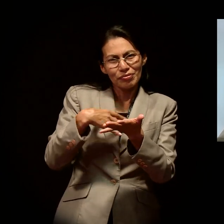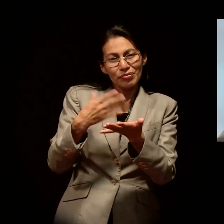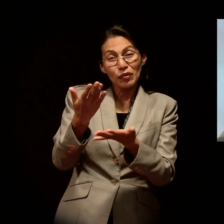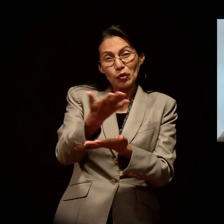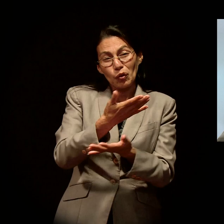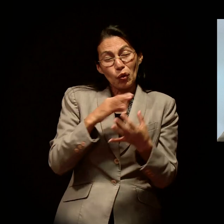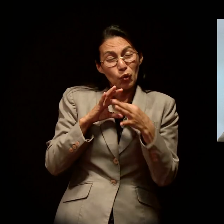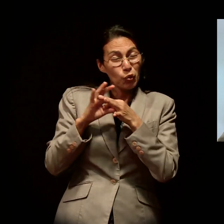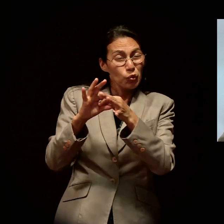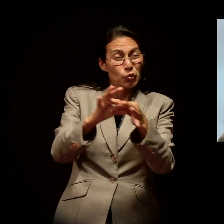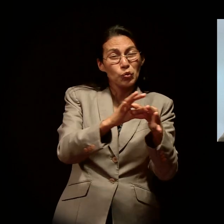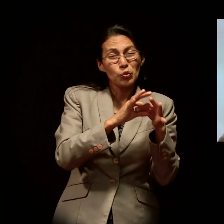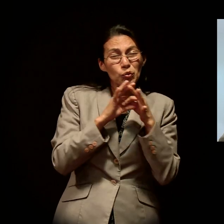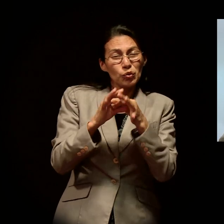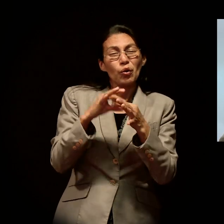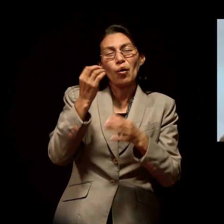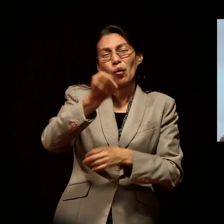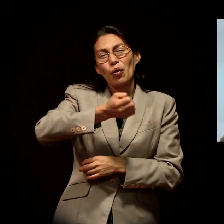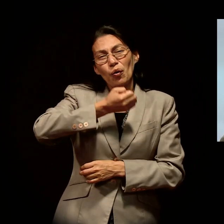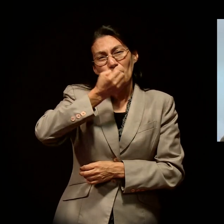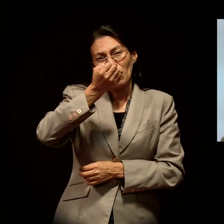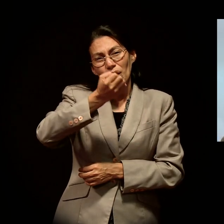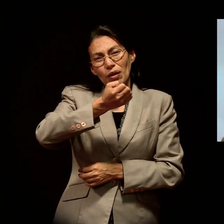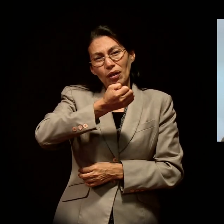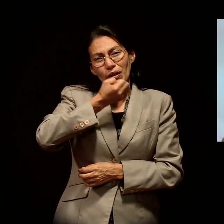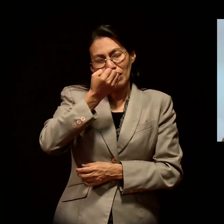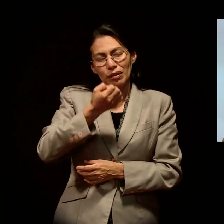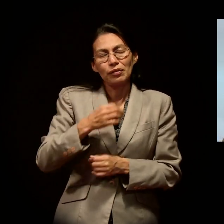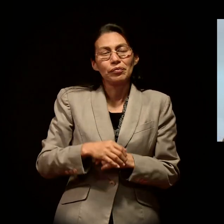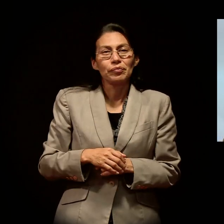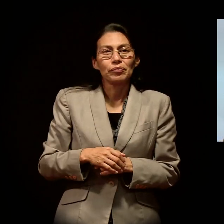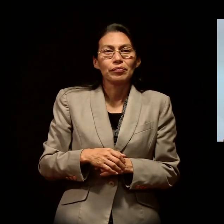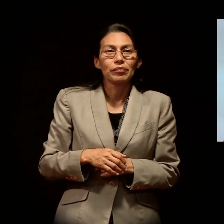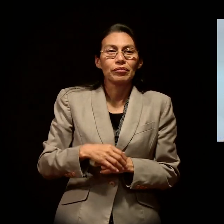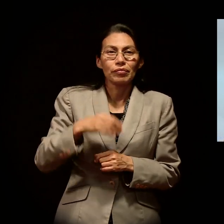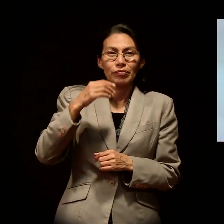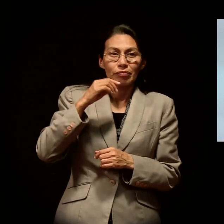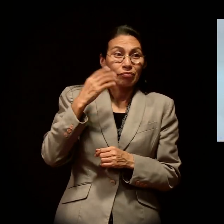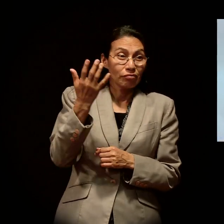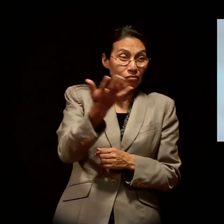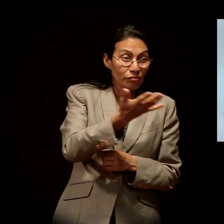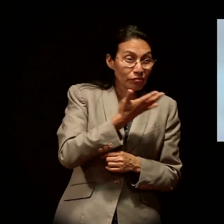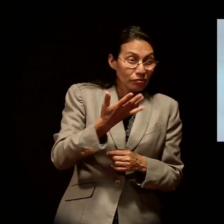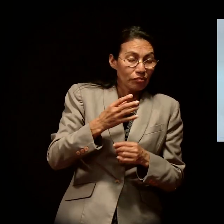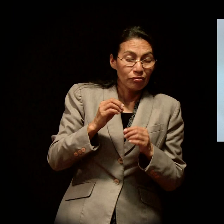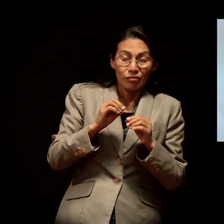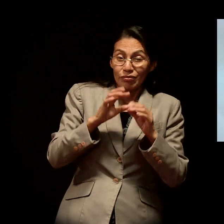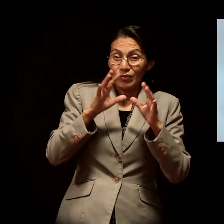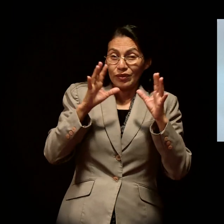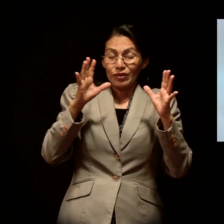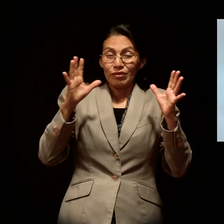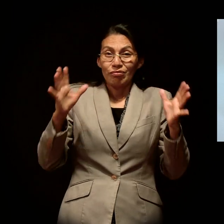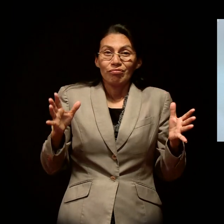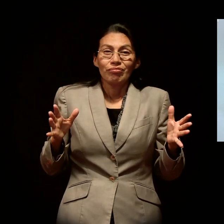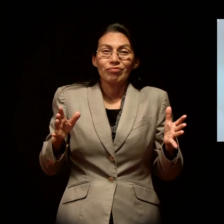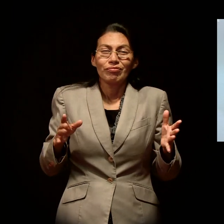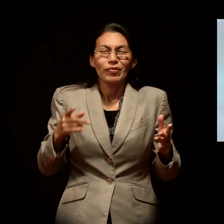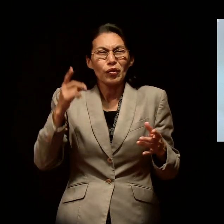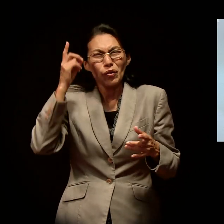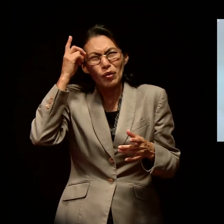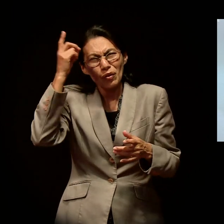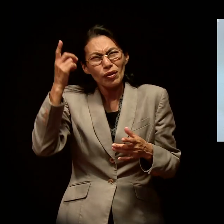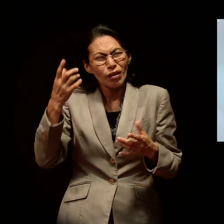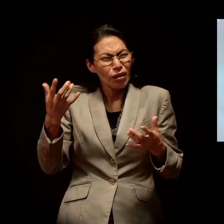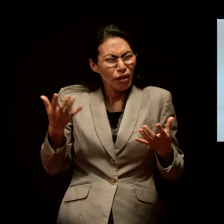que oremos los unos por los otros cumpliendo así el sueño de Dios para el mundo iluminando a este mundo han